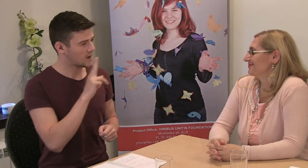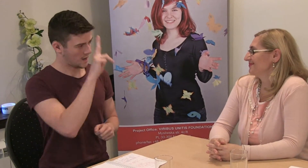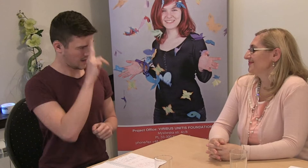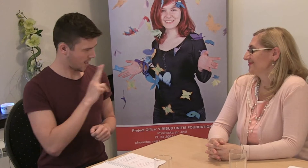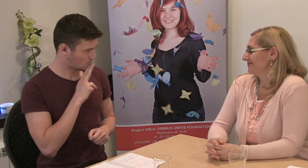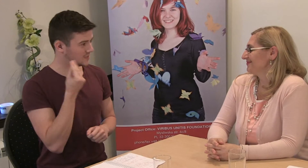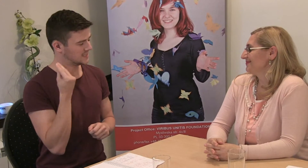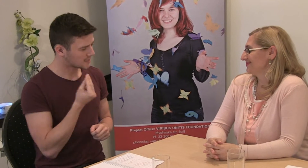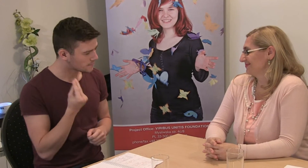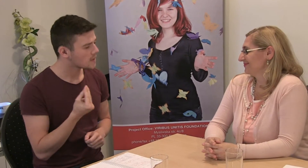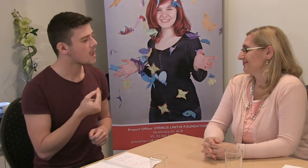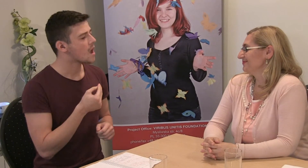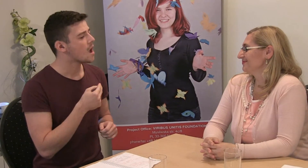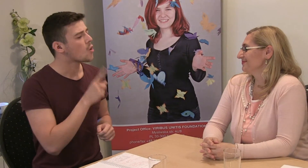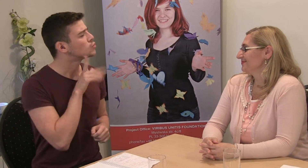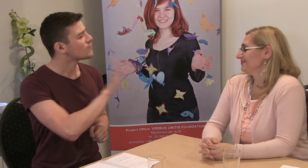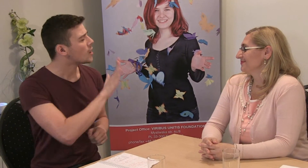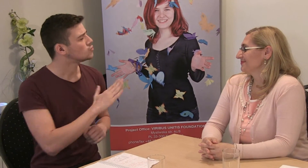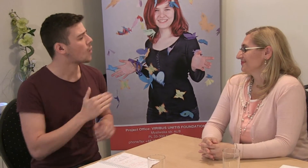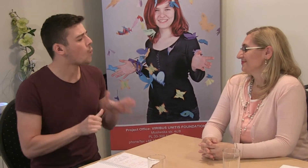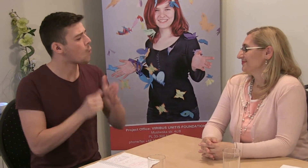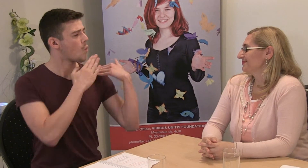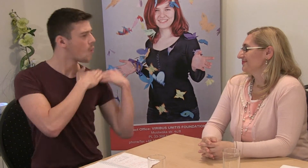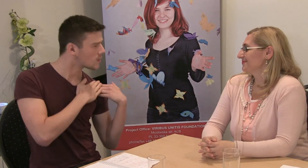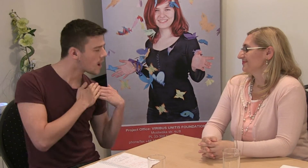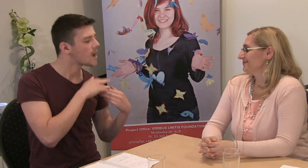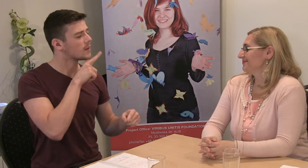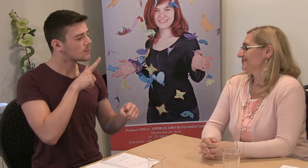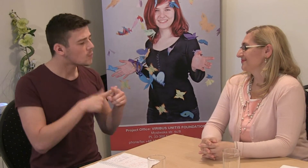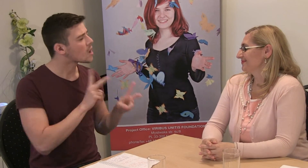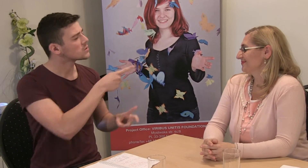predsjednika organizacije gluvih i nagluvih Srbije. Koji su vaši